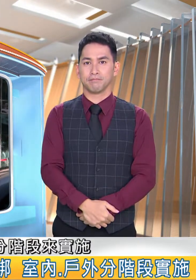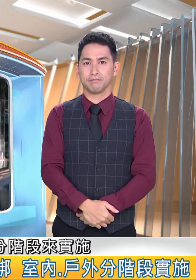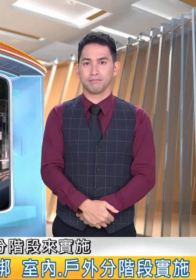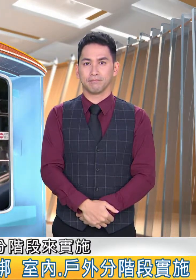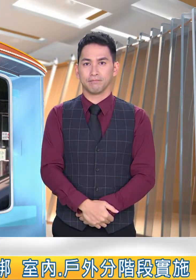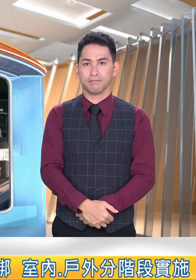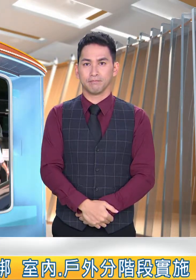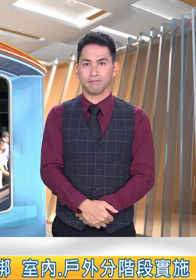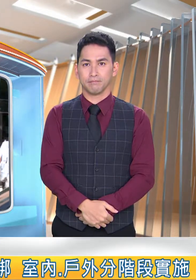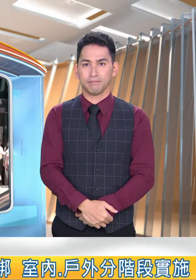施。